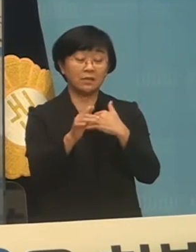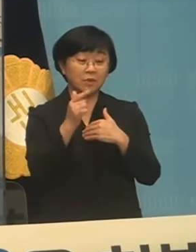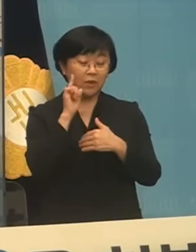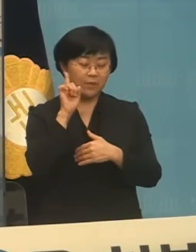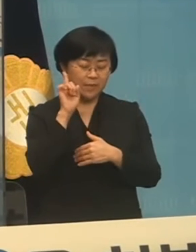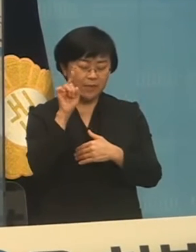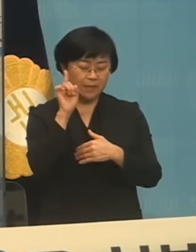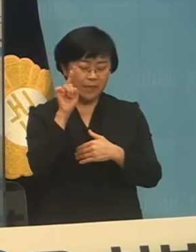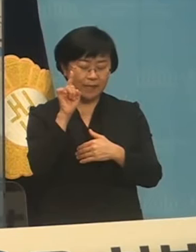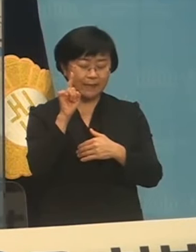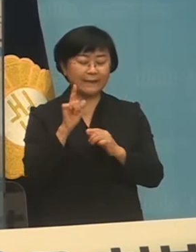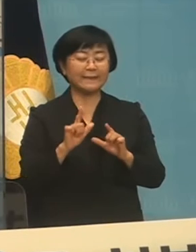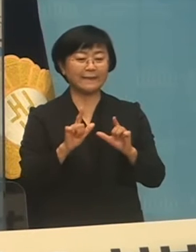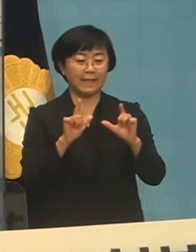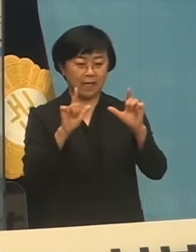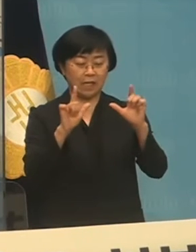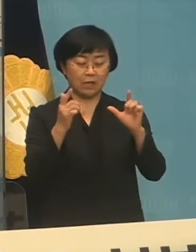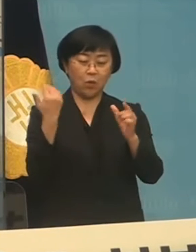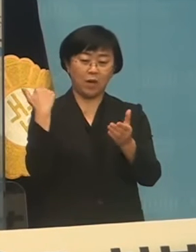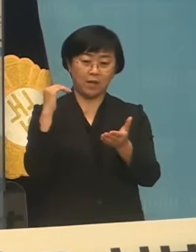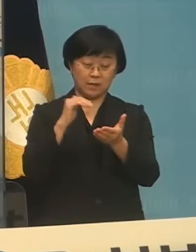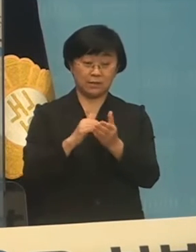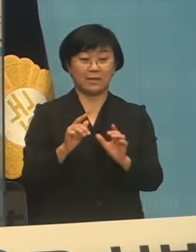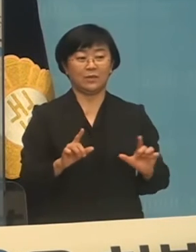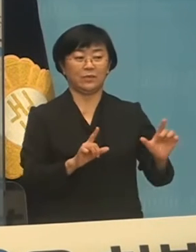매일매일 그날을 다시 살고 있습니다.